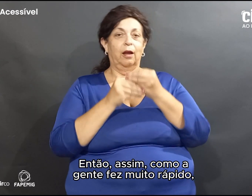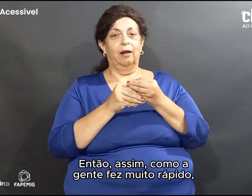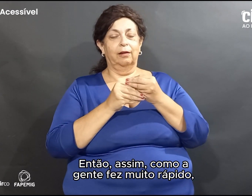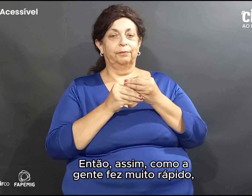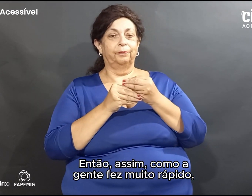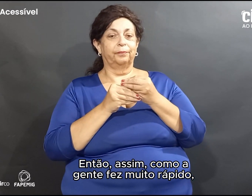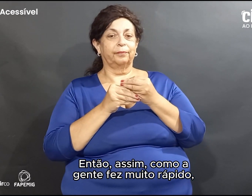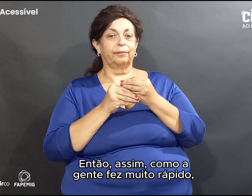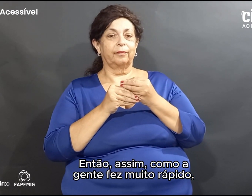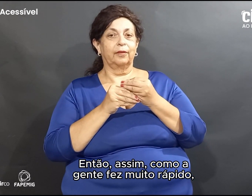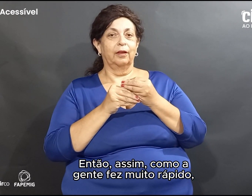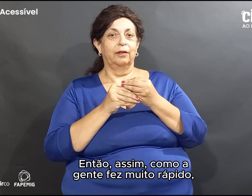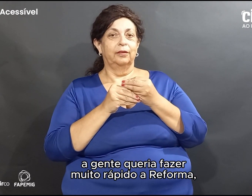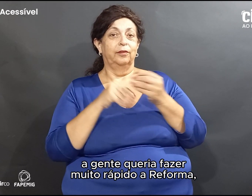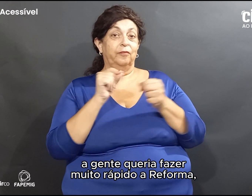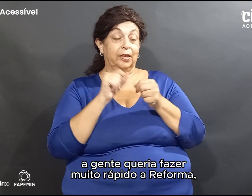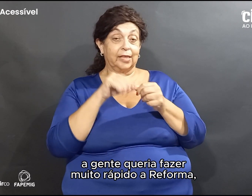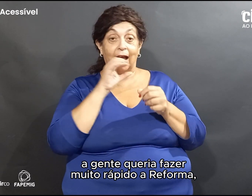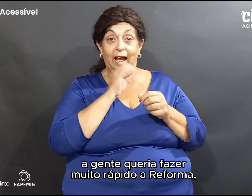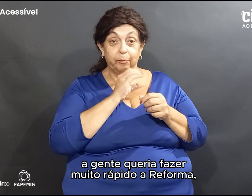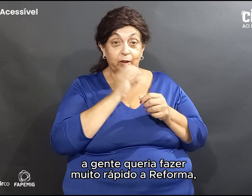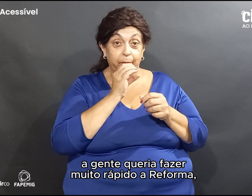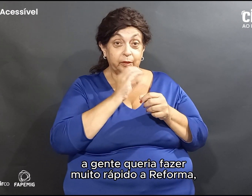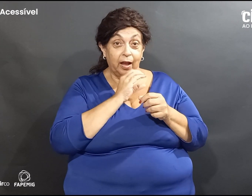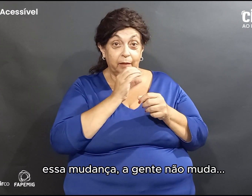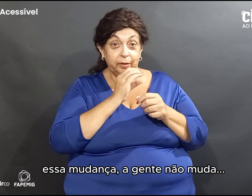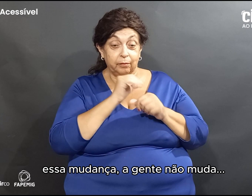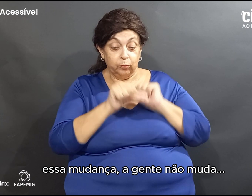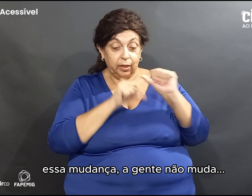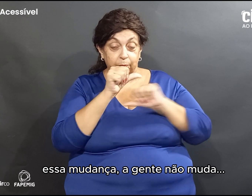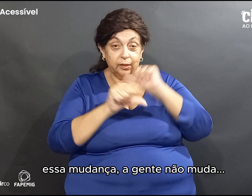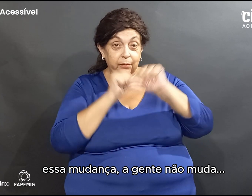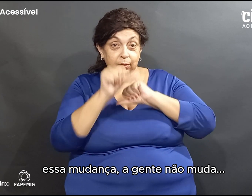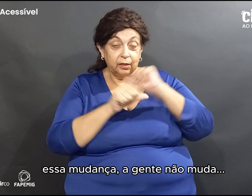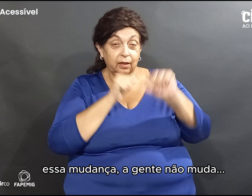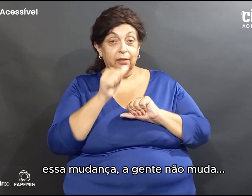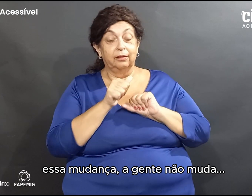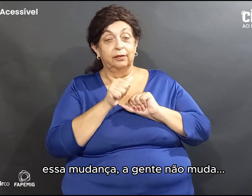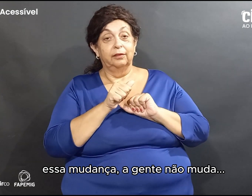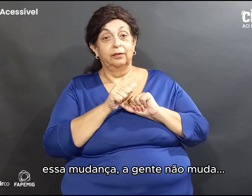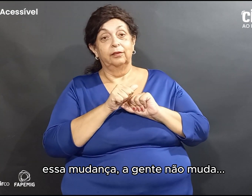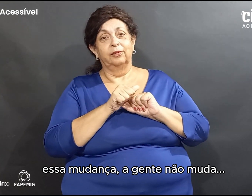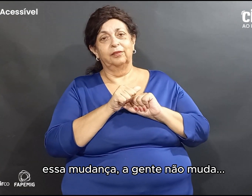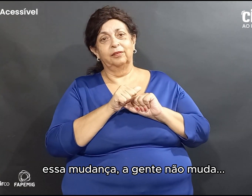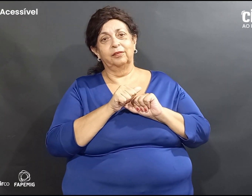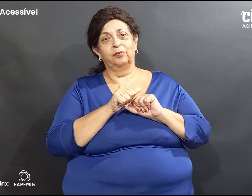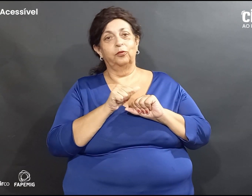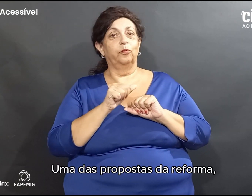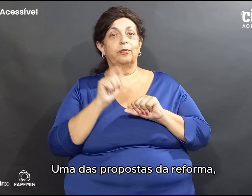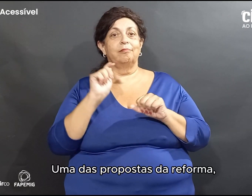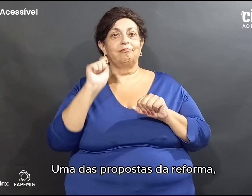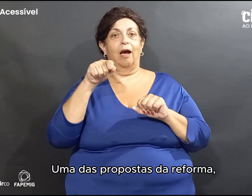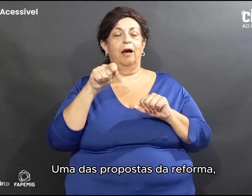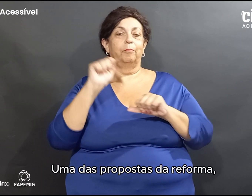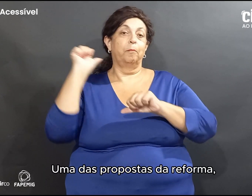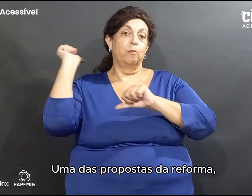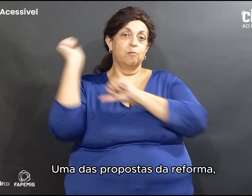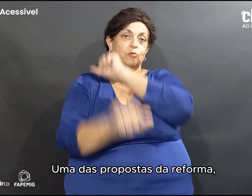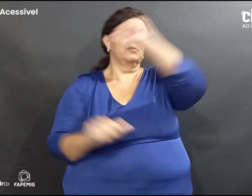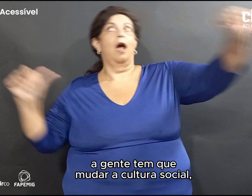como a gente fez muito rápido, a gente queria fazer muito rápido a reforma, essa mudança, a gente não muda, né? Uma das propostas da reforma, a gente